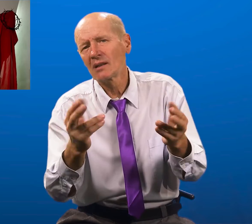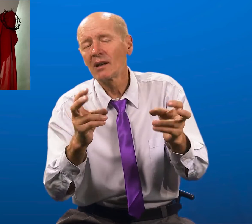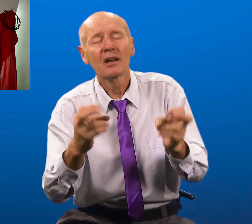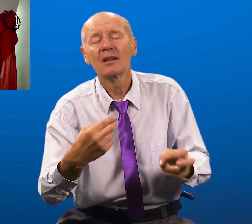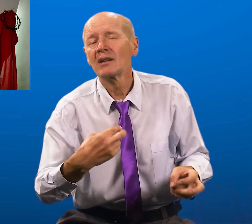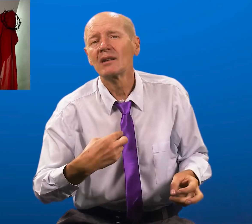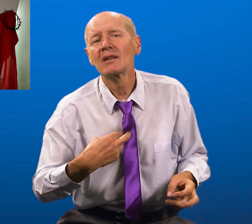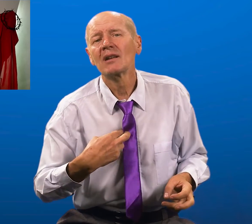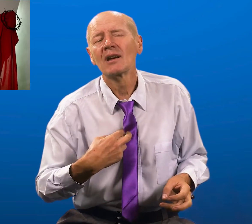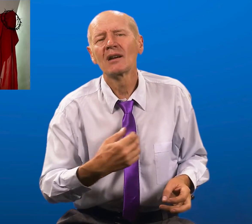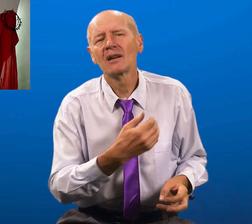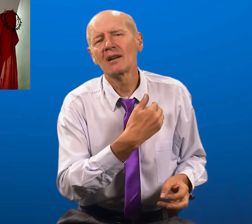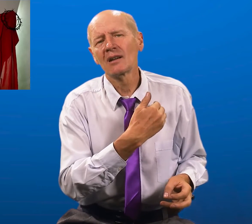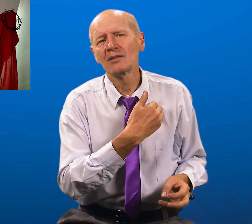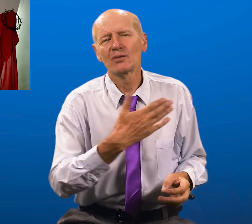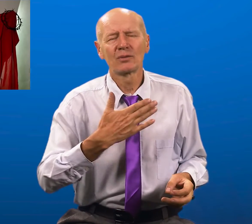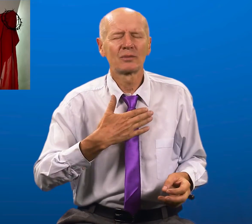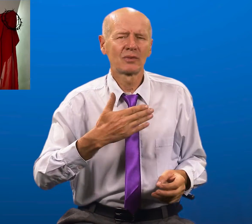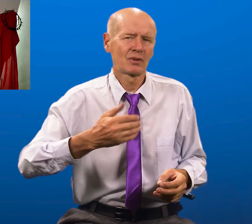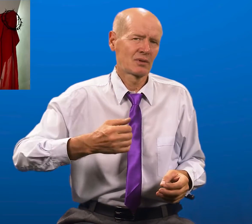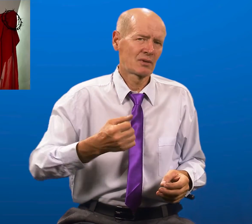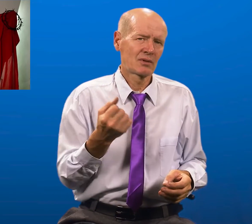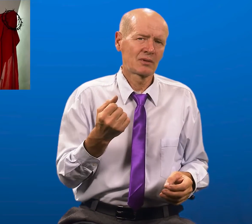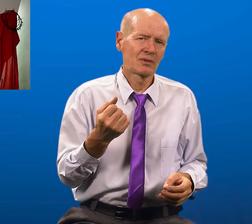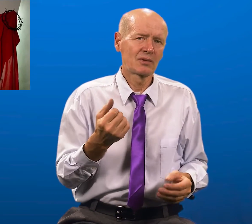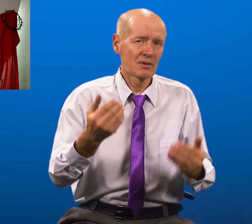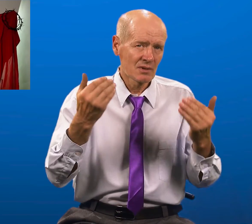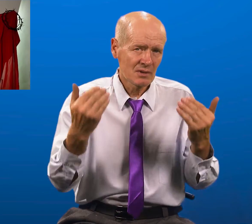Как я хочу, мой друг,